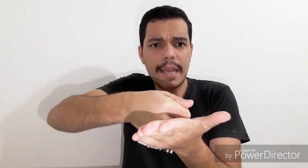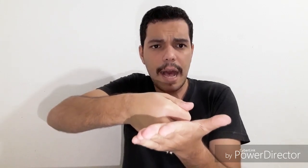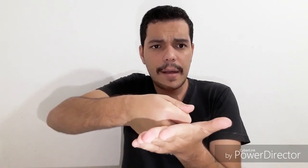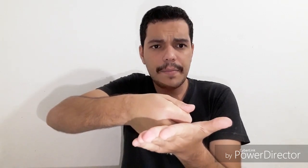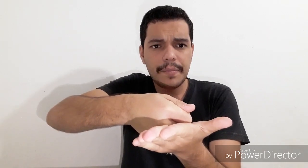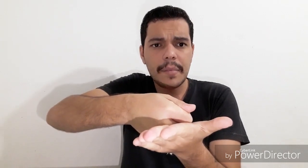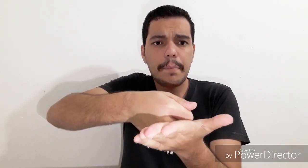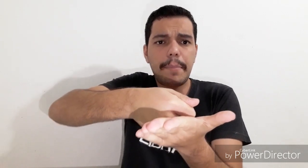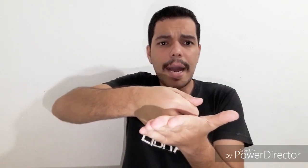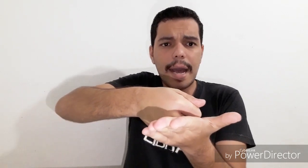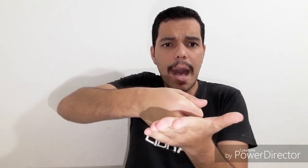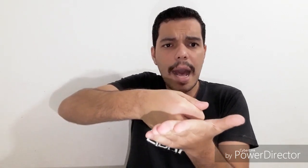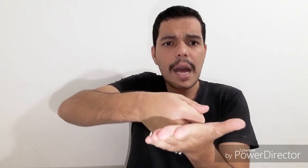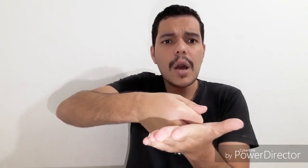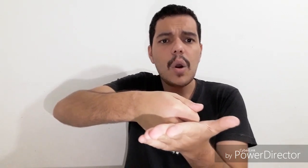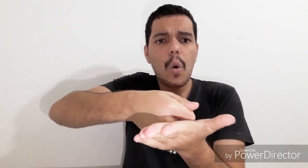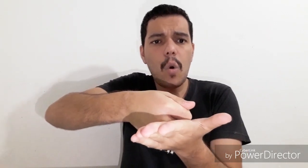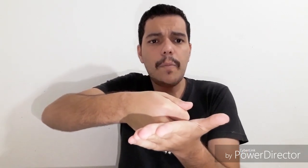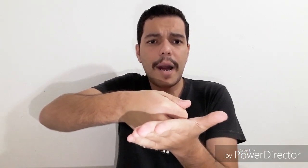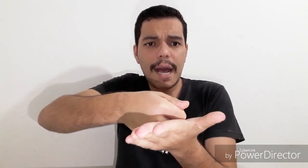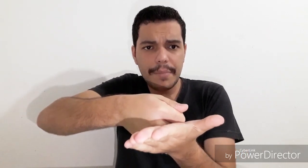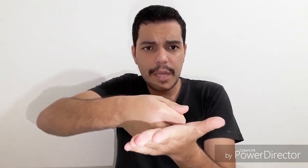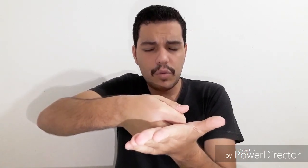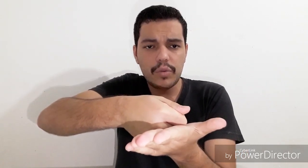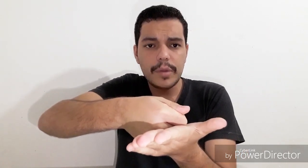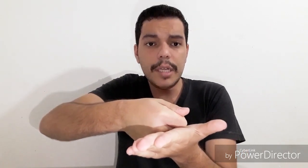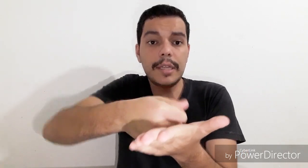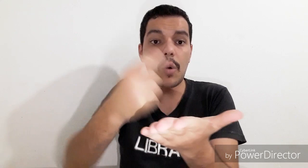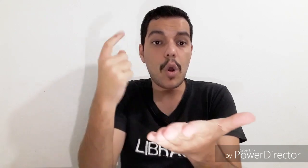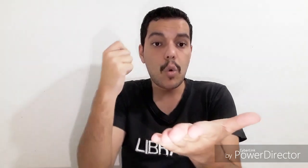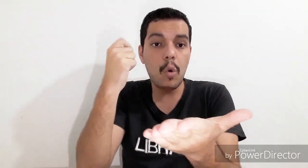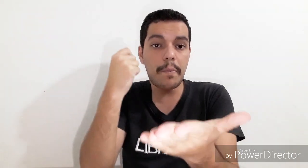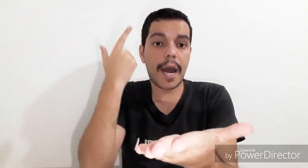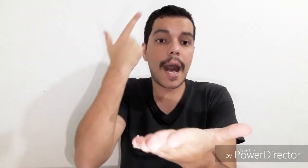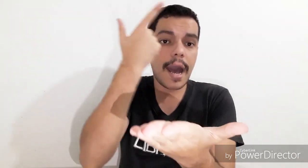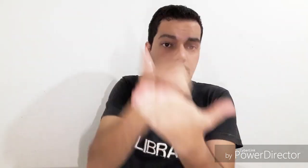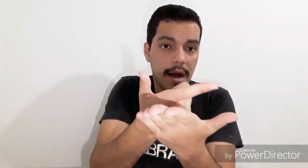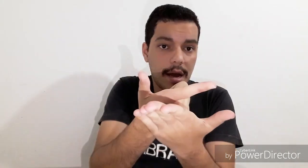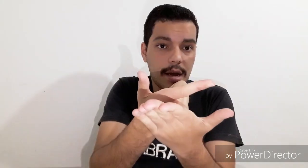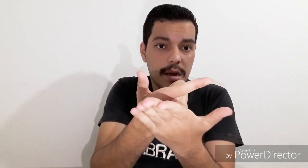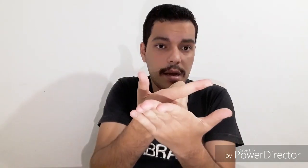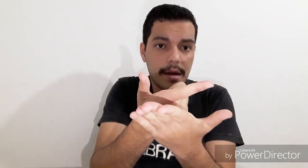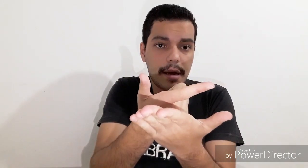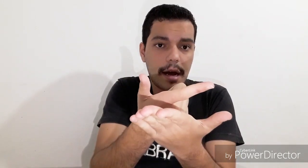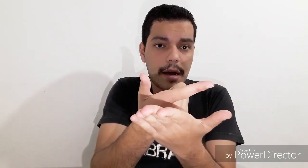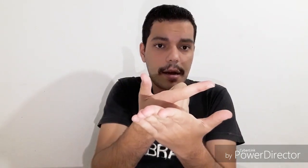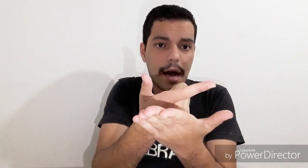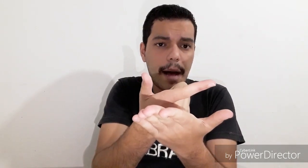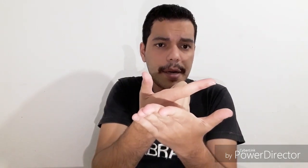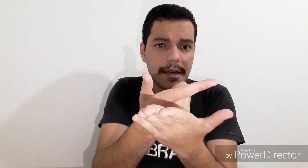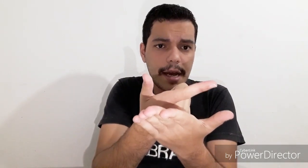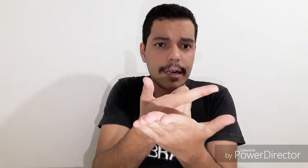A, pagar ou pagamento. Então, comprar, abre em L,